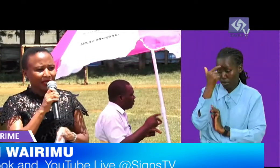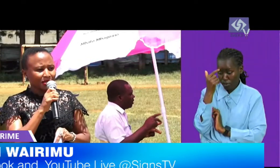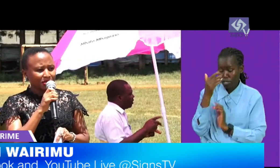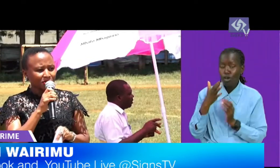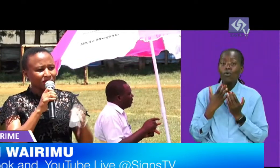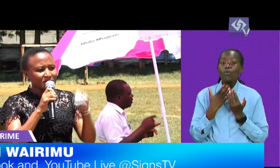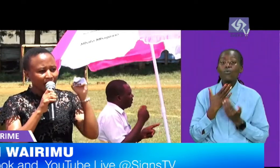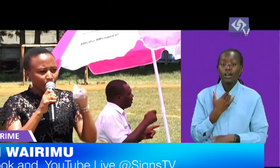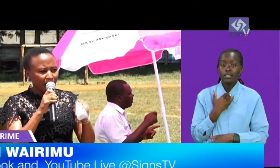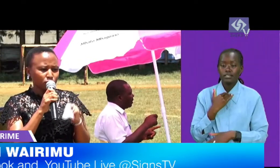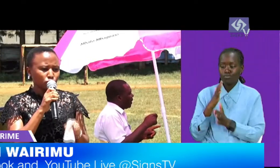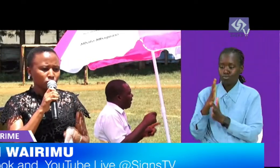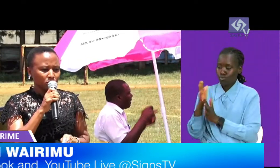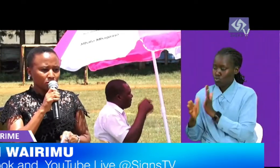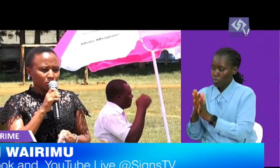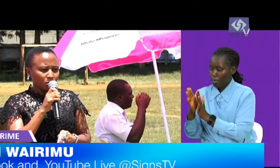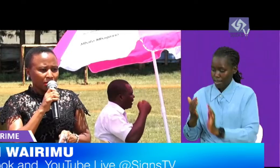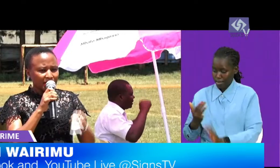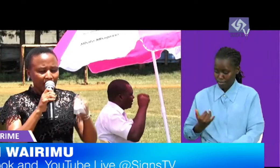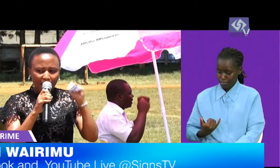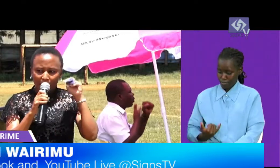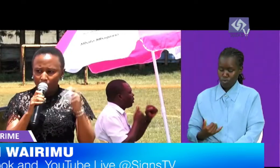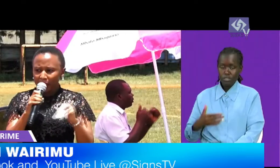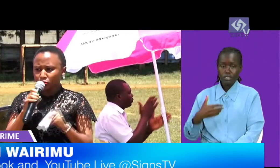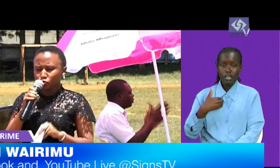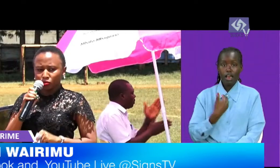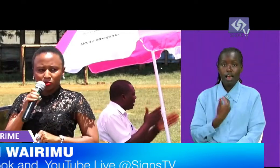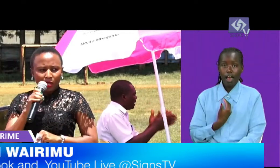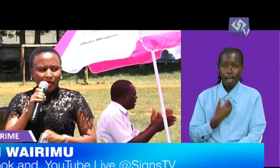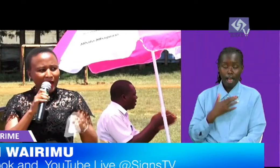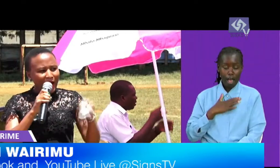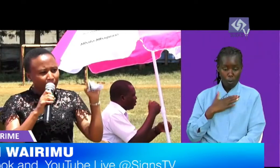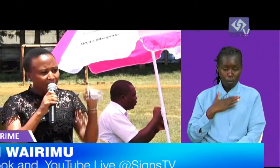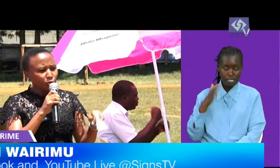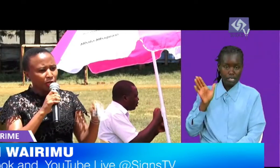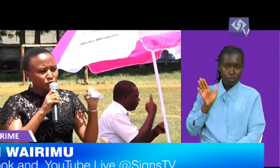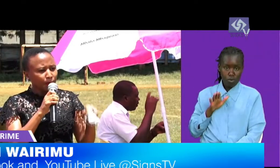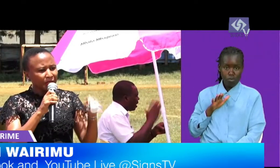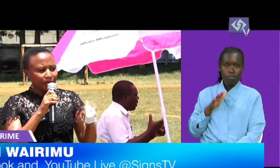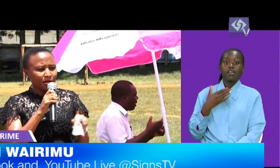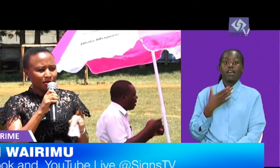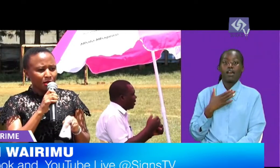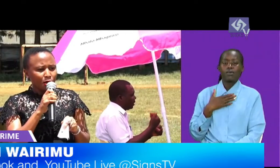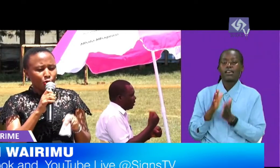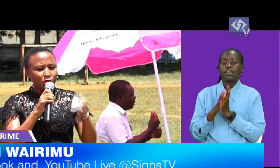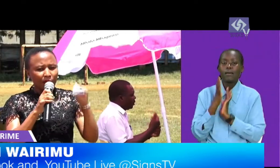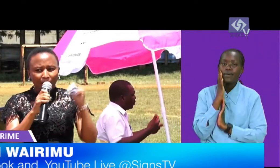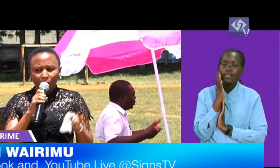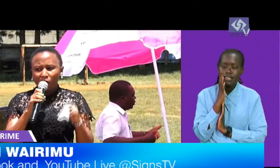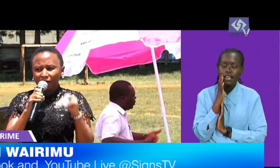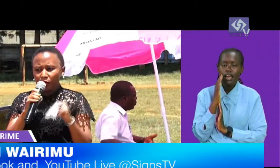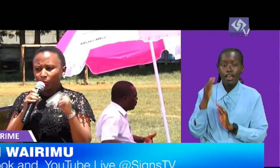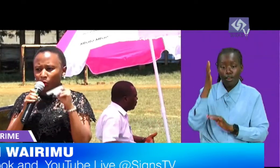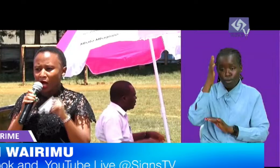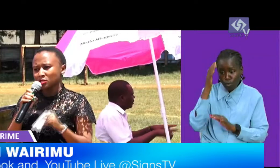apange vijana wetu, kina mama wetu. Na hapa Embu najua pia kuna mpango wa affordable housing